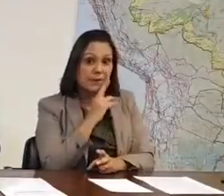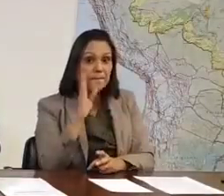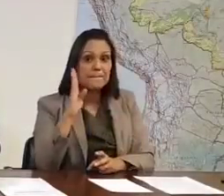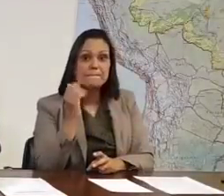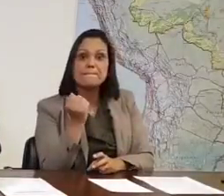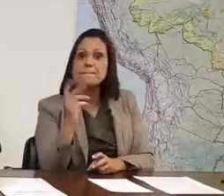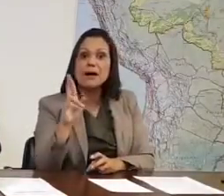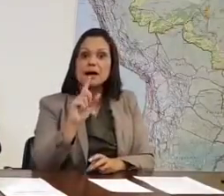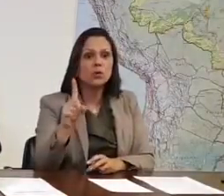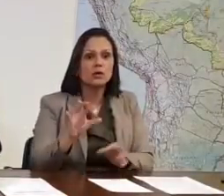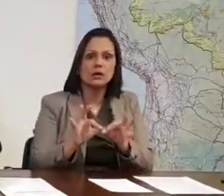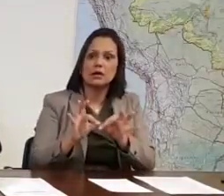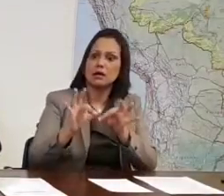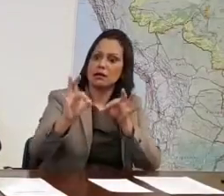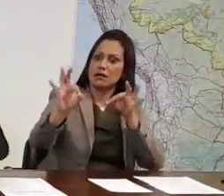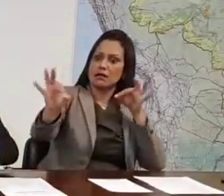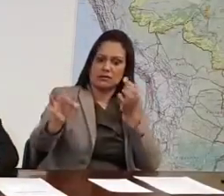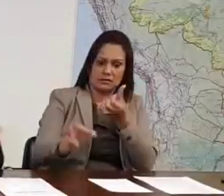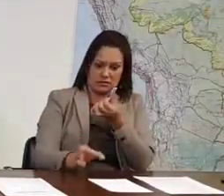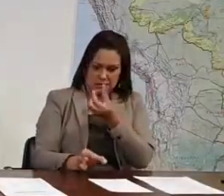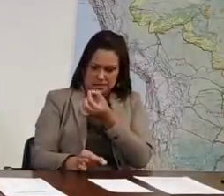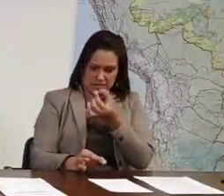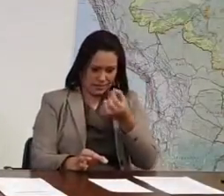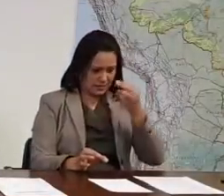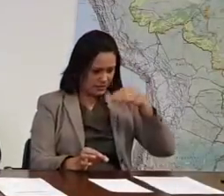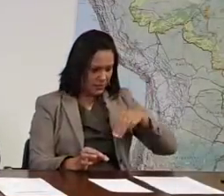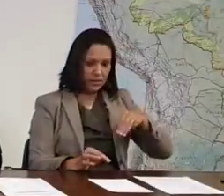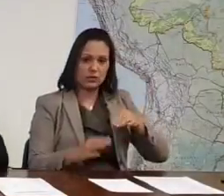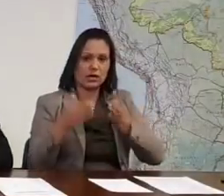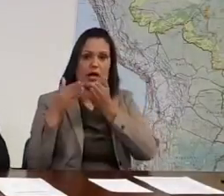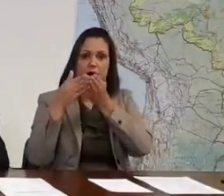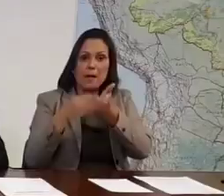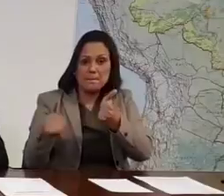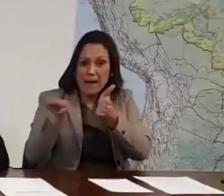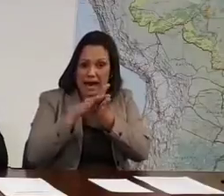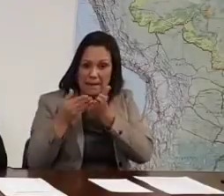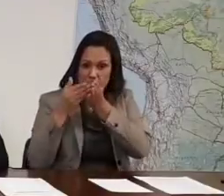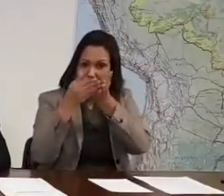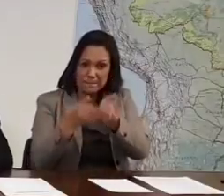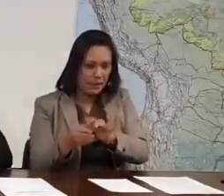metros longe da margem do rio. Galera. O cara vai parar o barco, vai dar